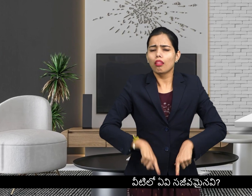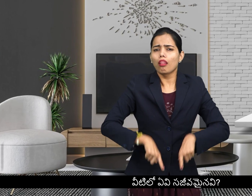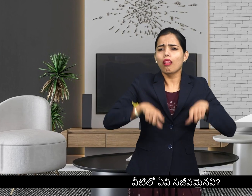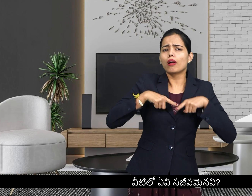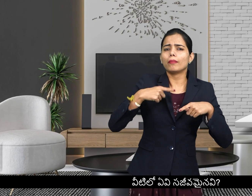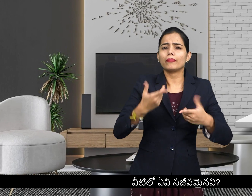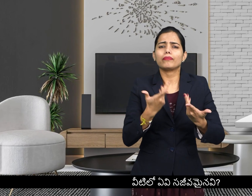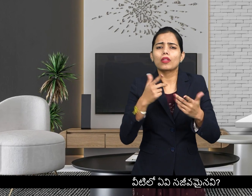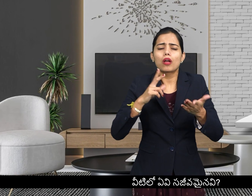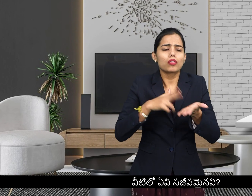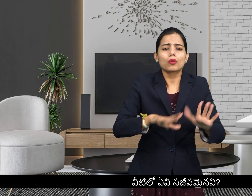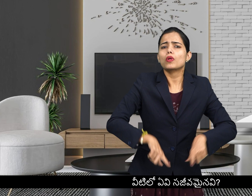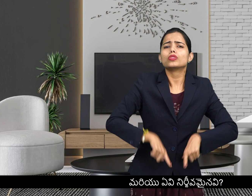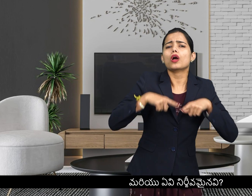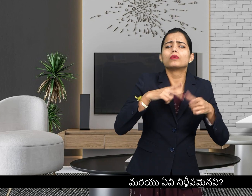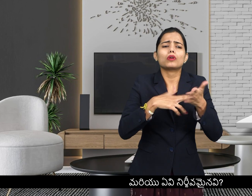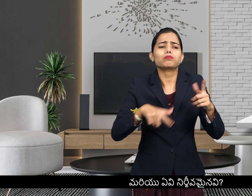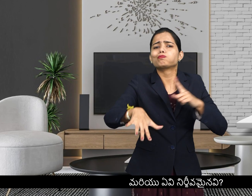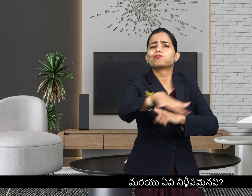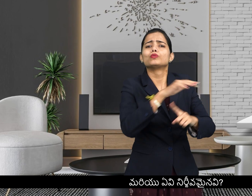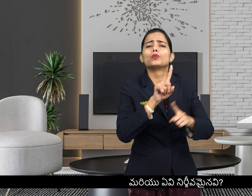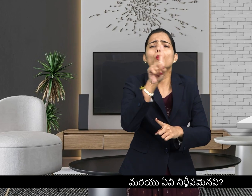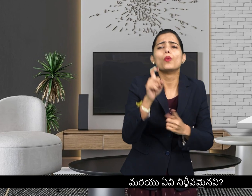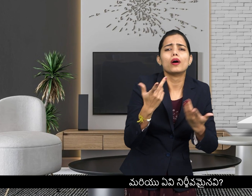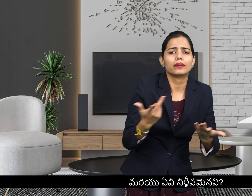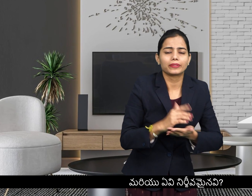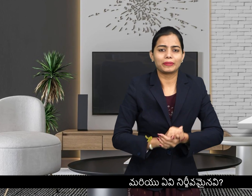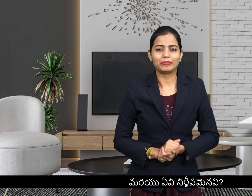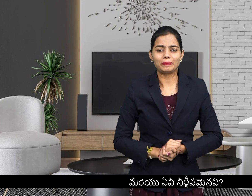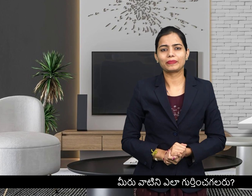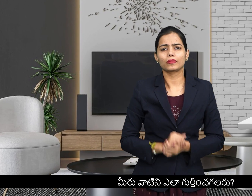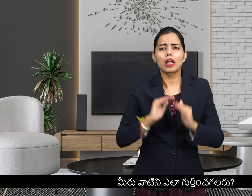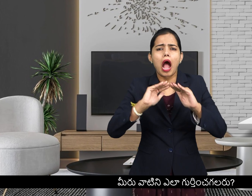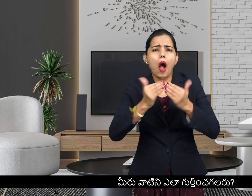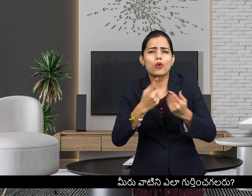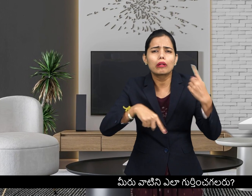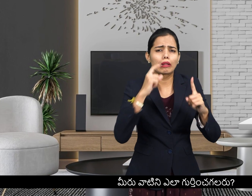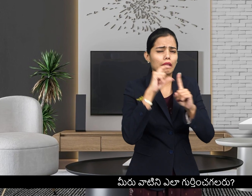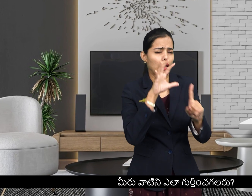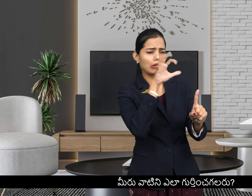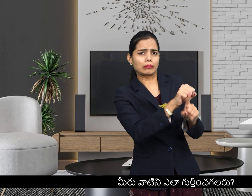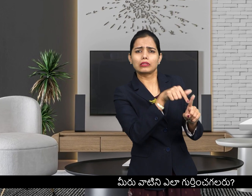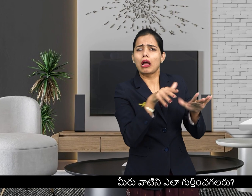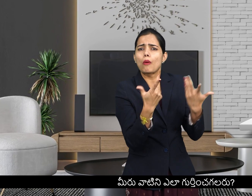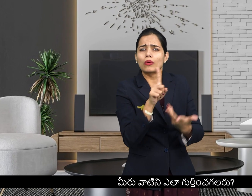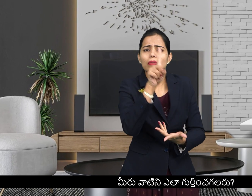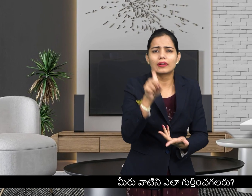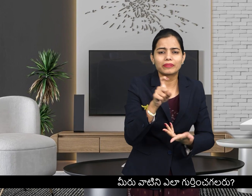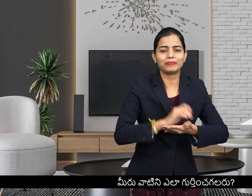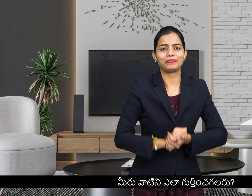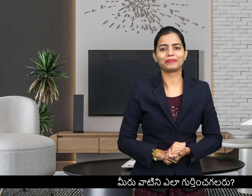వీటిలో ఏవి సజీవమైనవి మరియు ఏవి నిర్జీవమైనవి? మీరు వాటిని ఎలా గుర్తించగలరు?